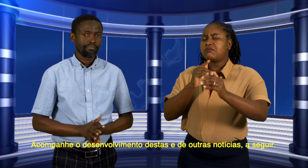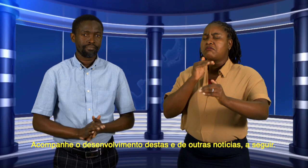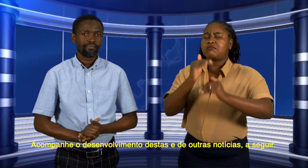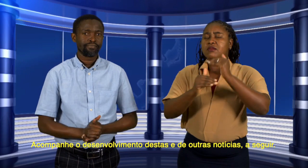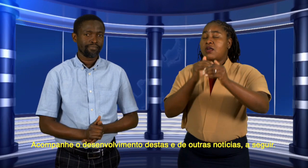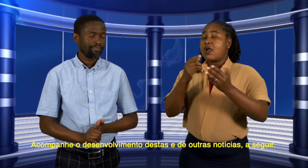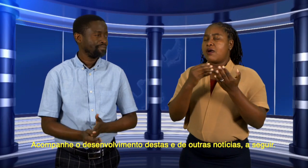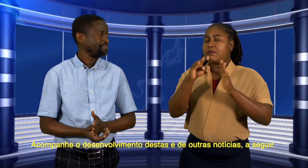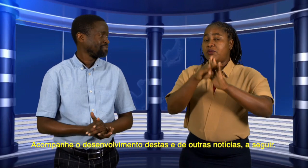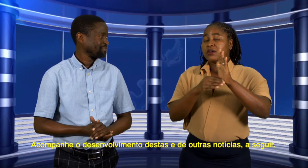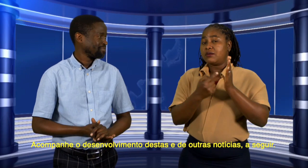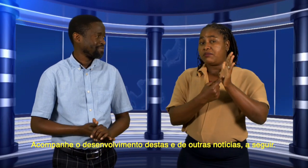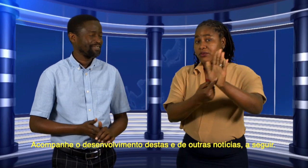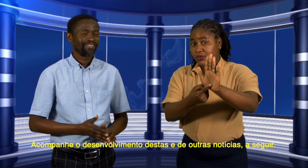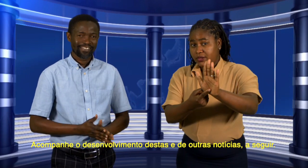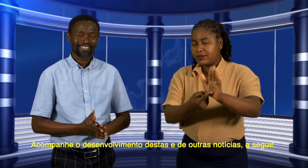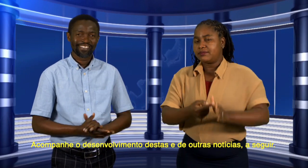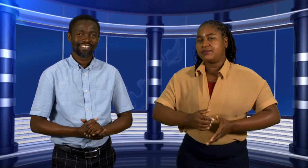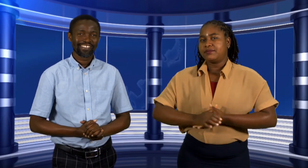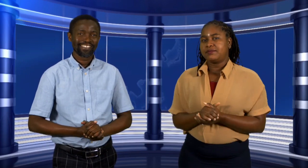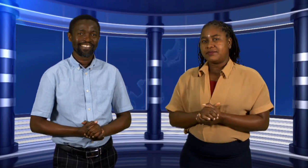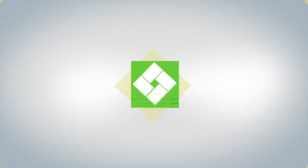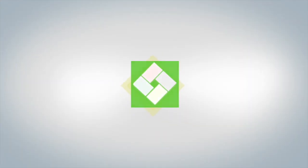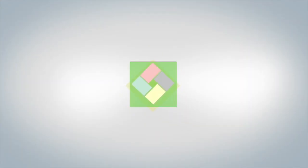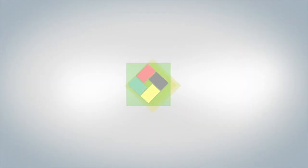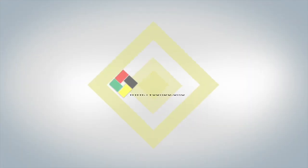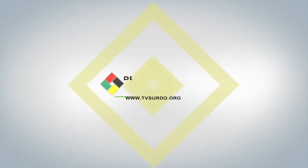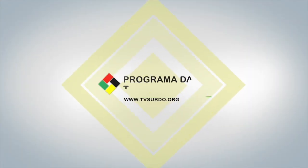Acompanhe o desenvolvimento destas e outras notícias a seguir.